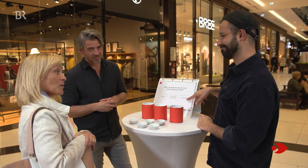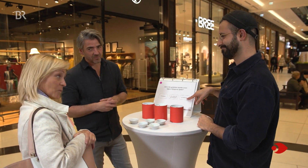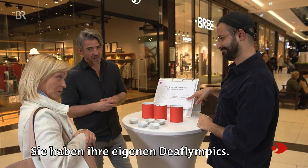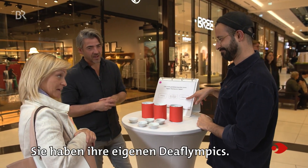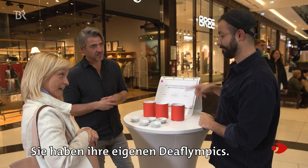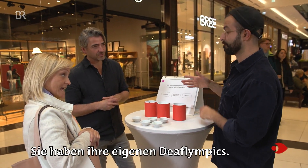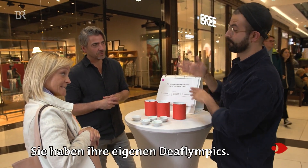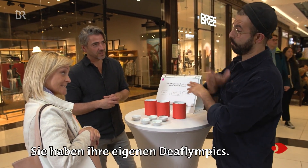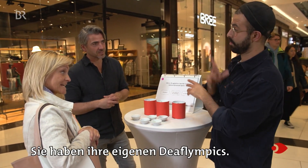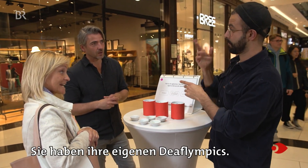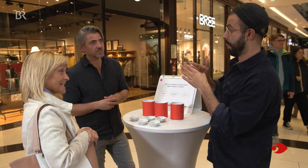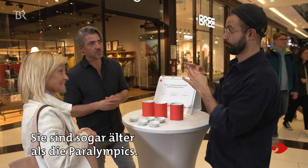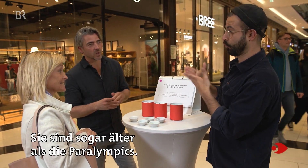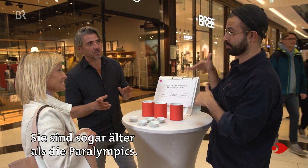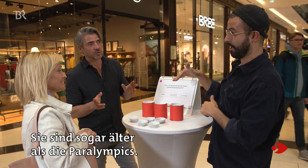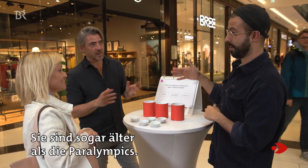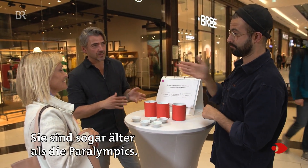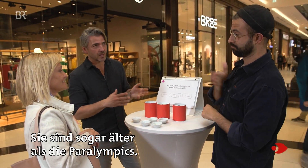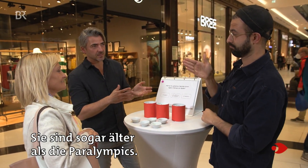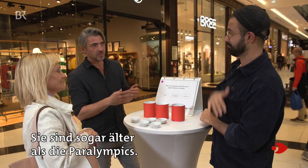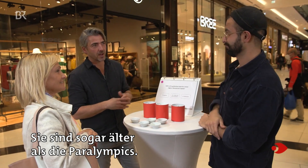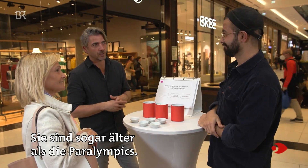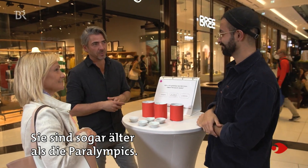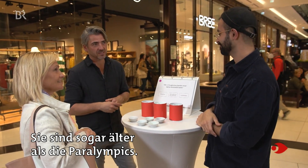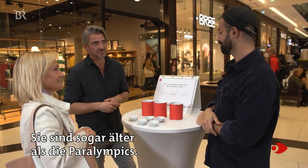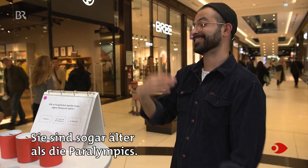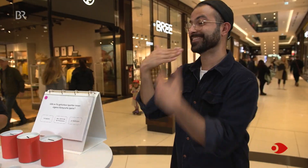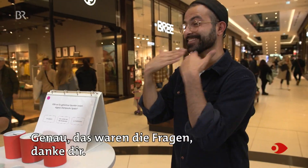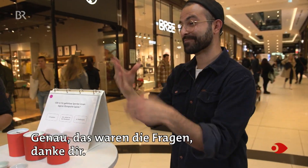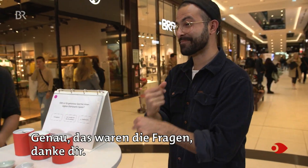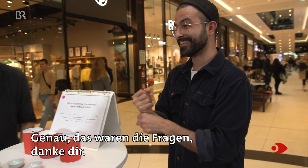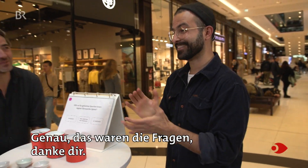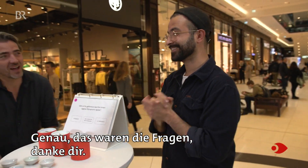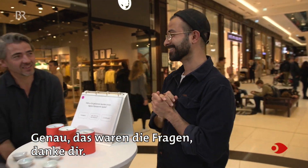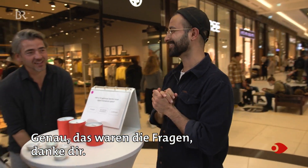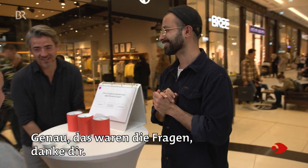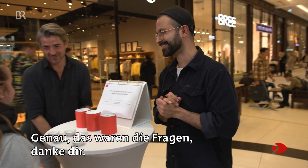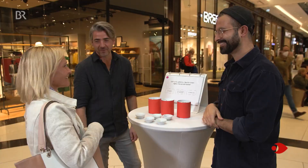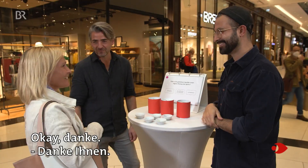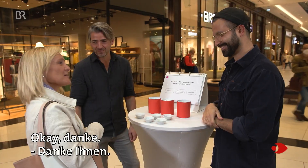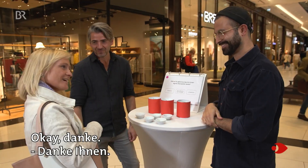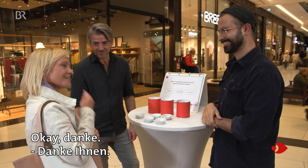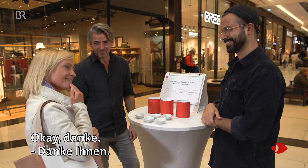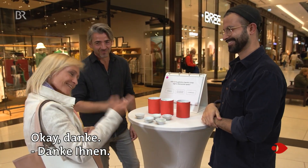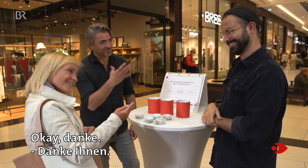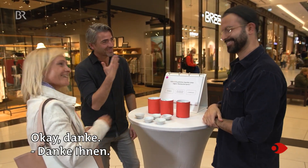Haben ihre eigenen Deaflympics, ja, und die sind sogar schon älter als die Paralympics. Genau, das waren schon die Fragen. Danke dir. Okay,